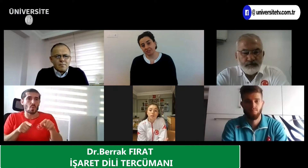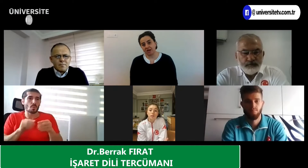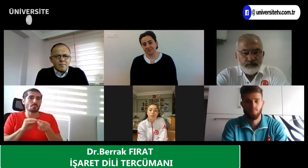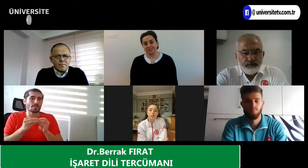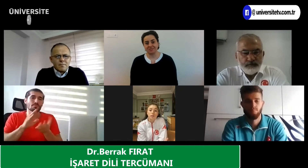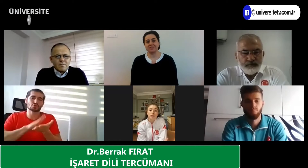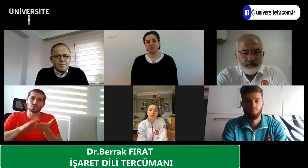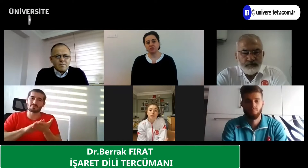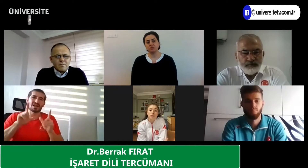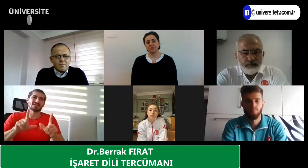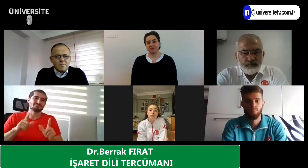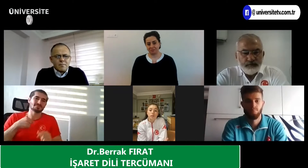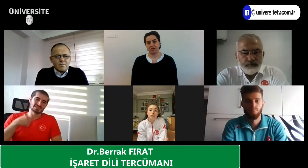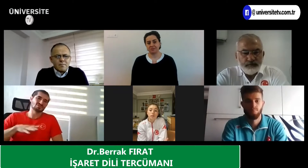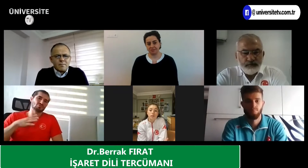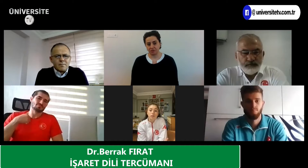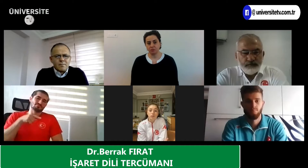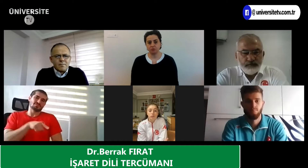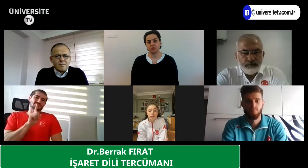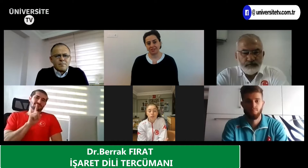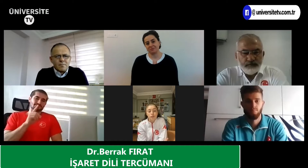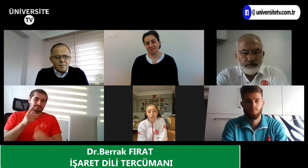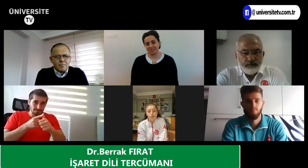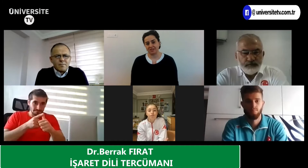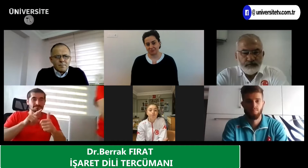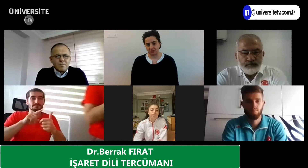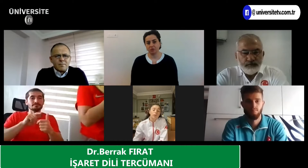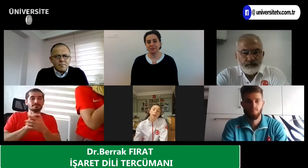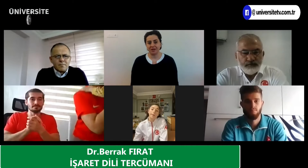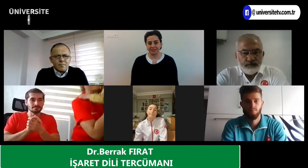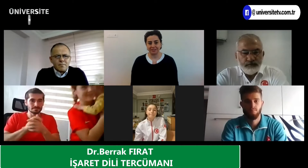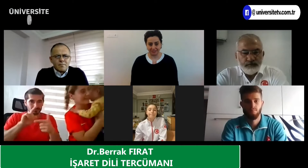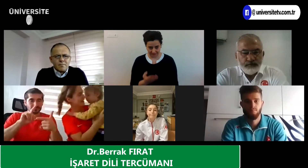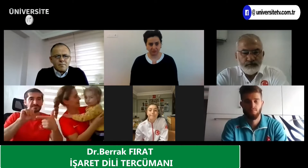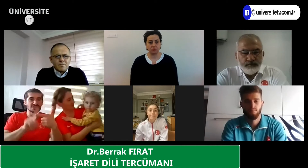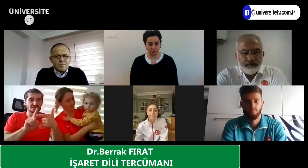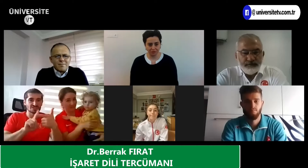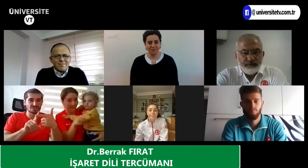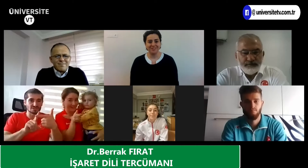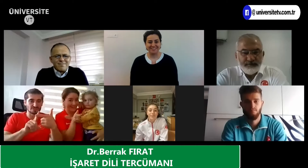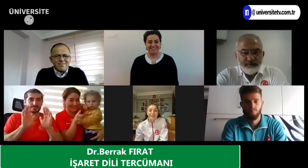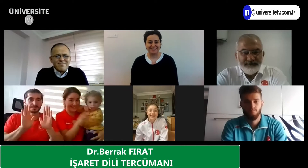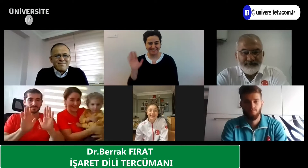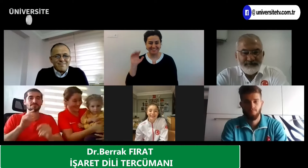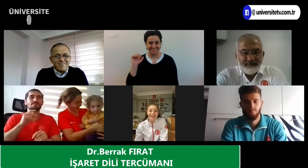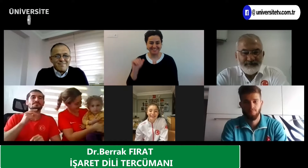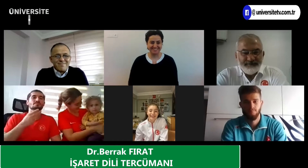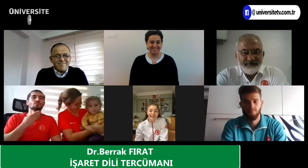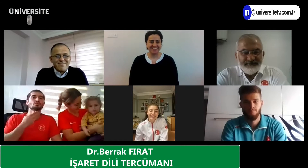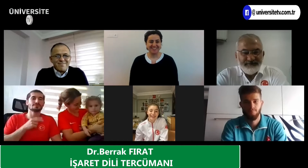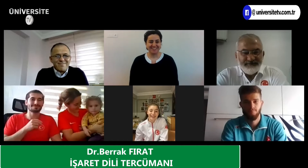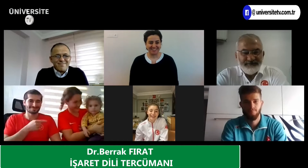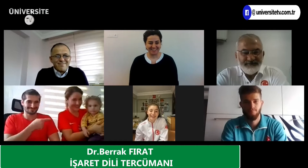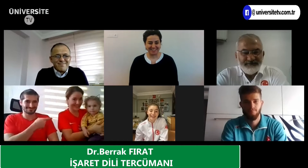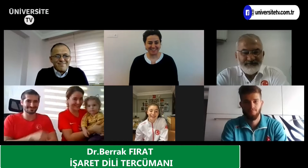Biz onların da altında sayılıyoruz. Bu beni rahatsız ediyor. Bunun düzeltilmesi lazım diye düşünüyorum. Diğer konu.